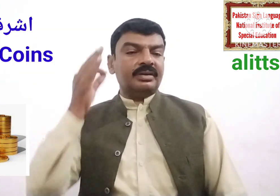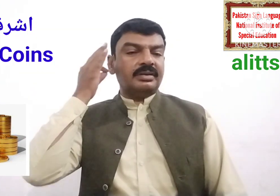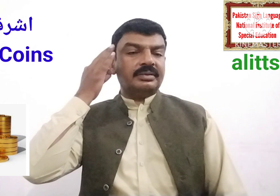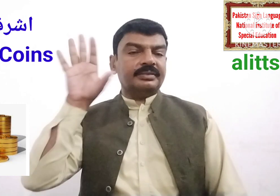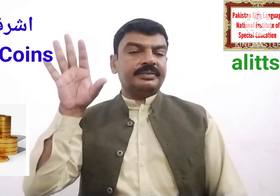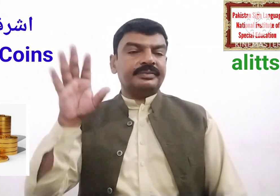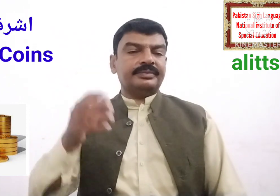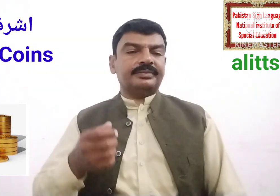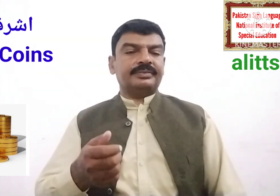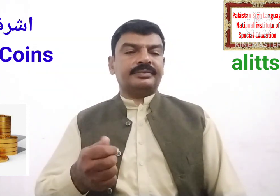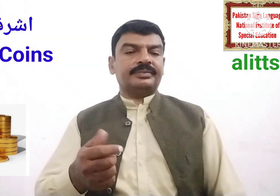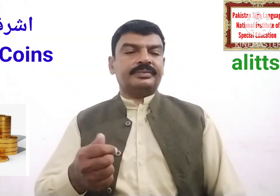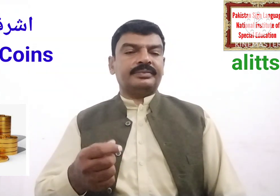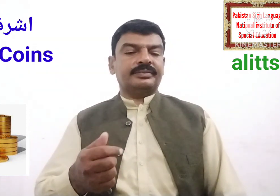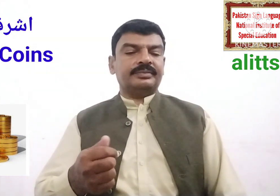ashrafiyan,